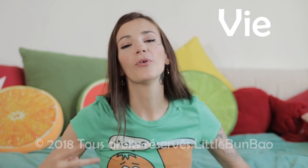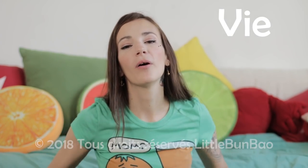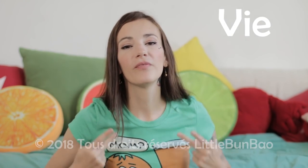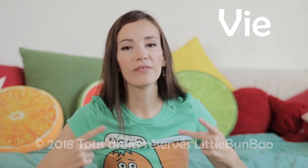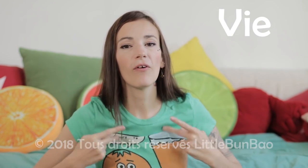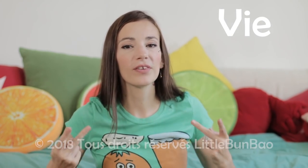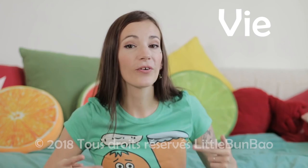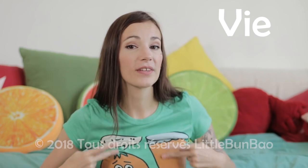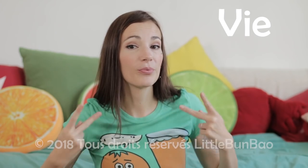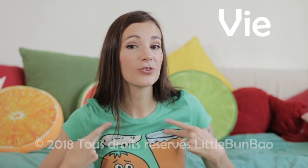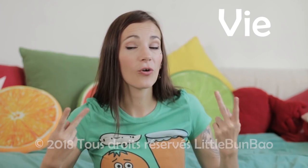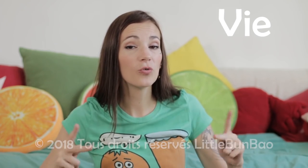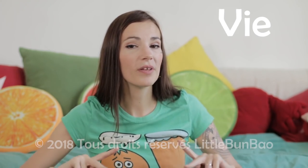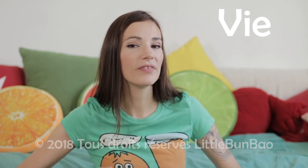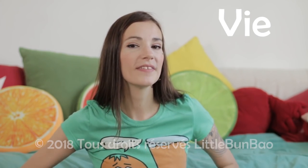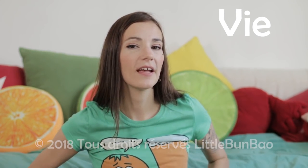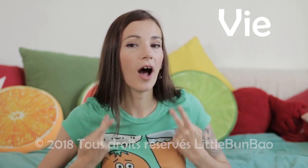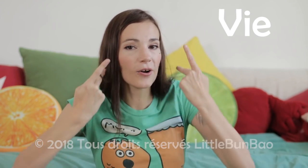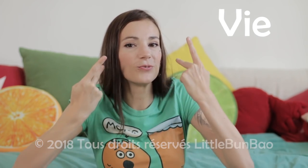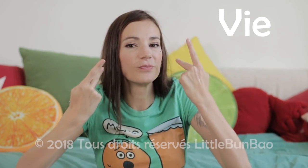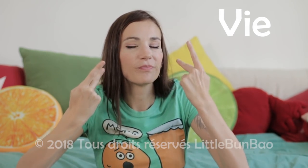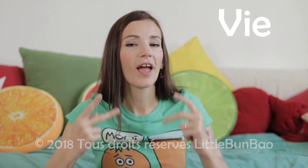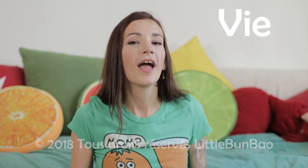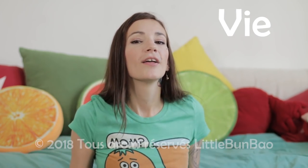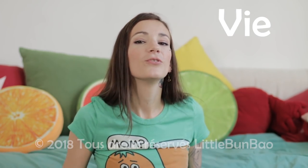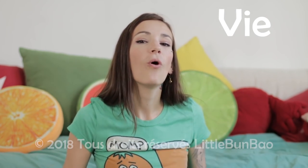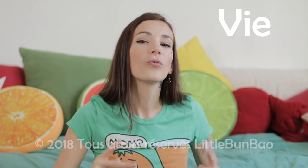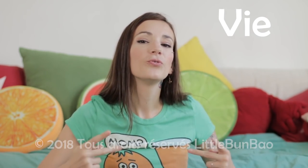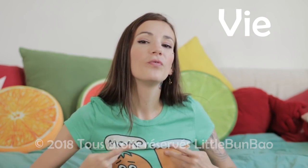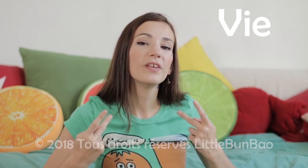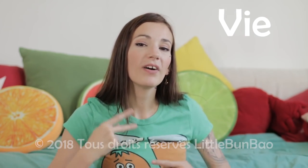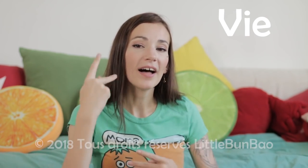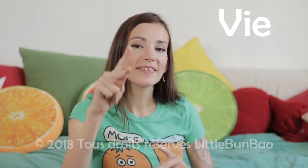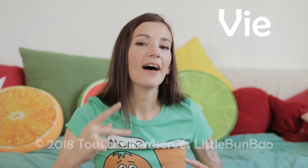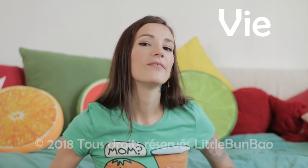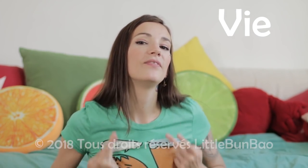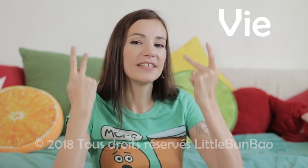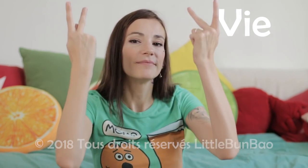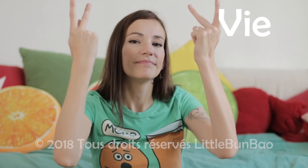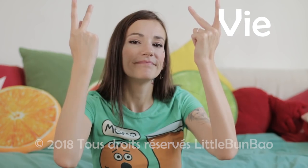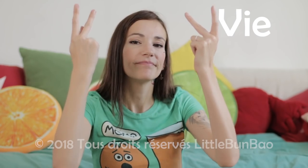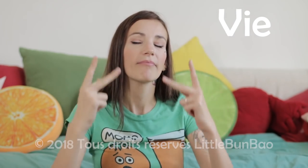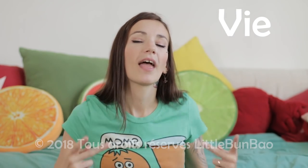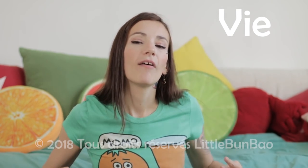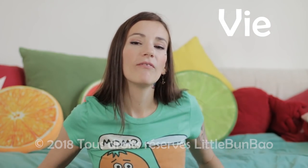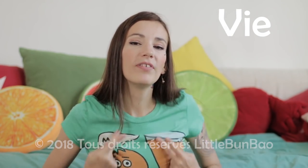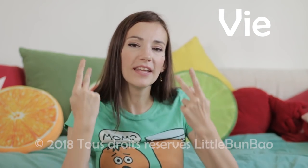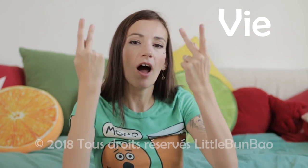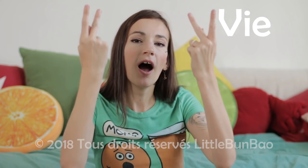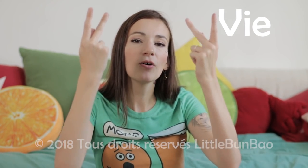comme vivant. Vivant, c'est plusieurs coups, mais vie, c'est un coup. Donc tu vivras ta vie. Vie, un coup.